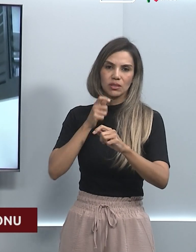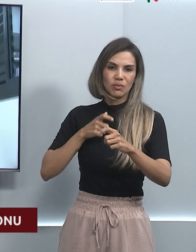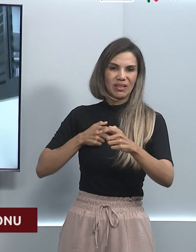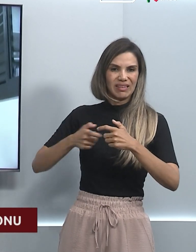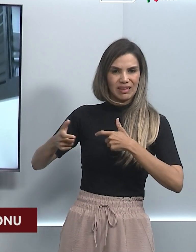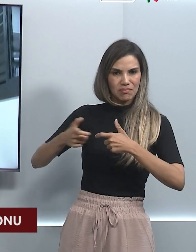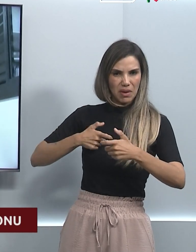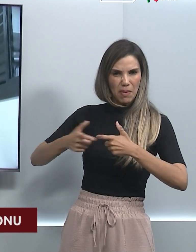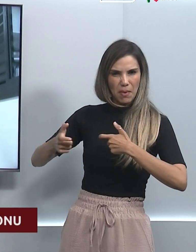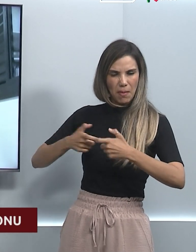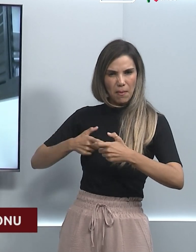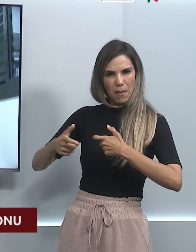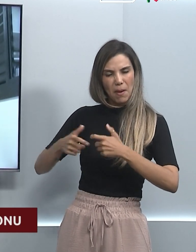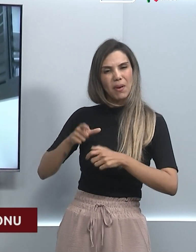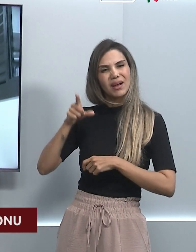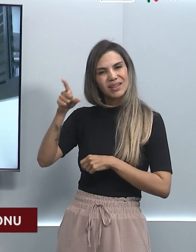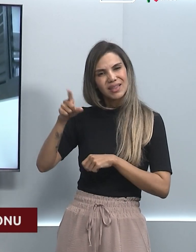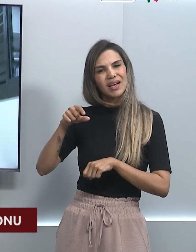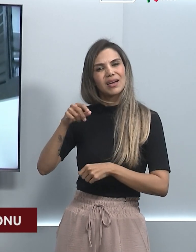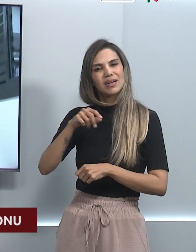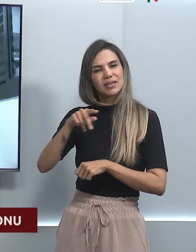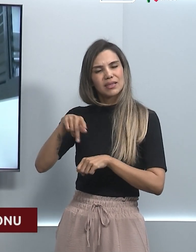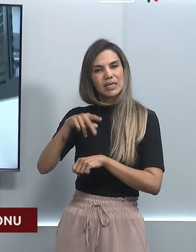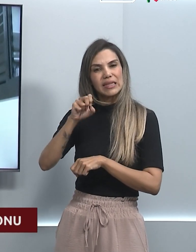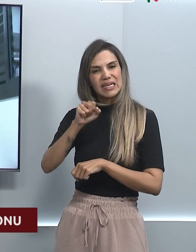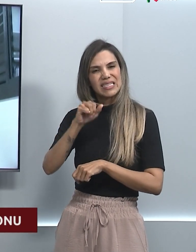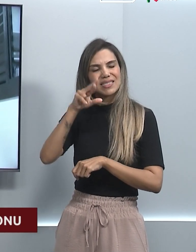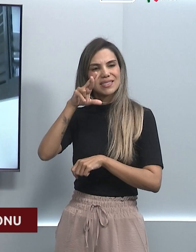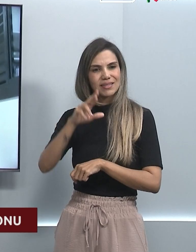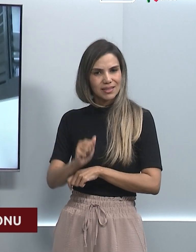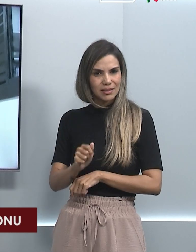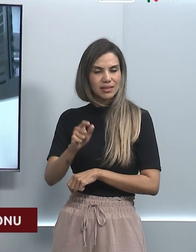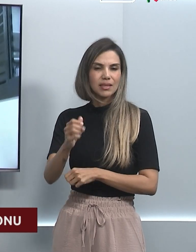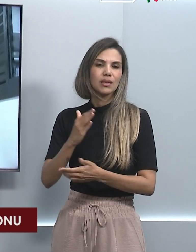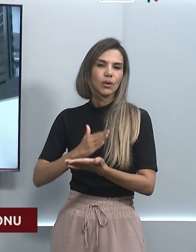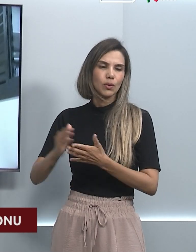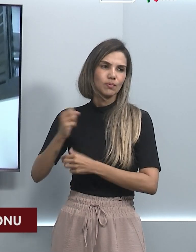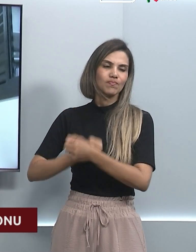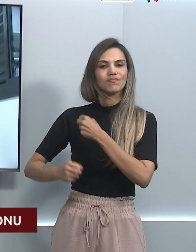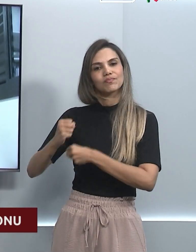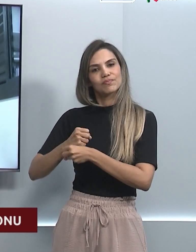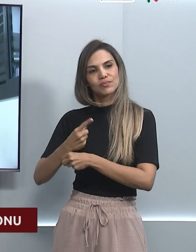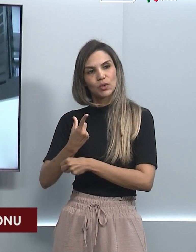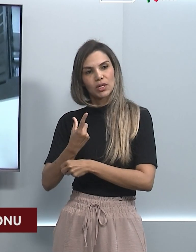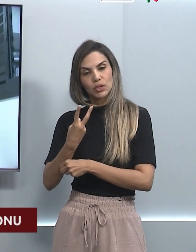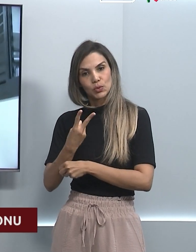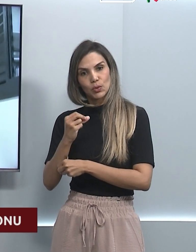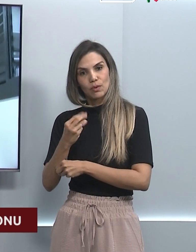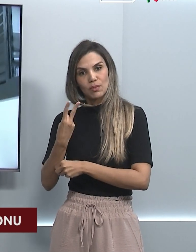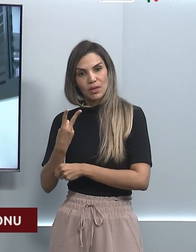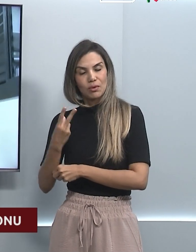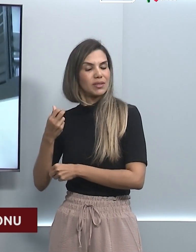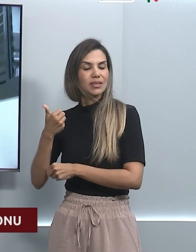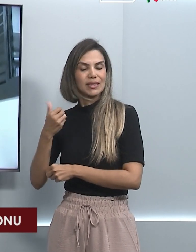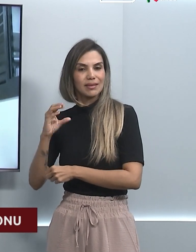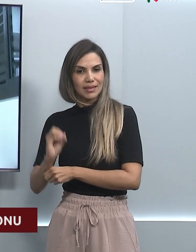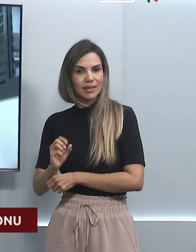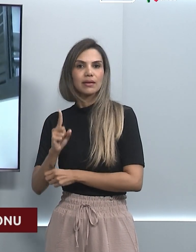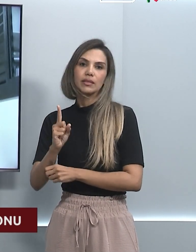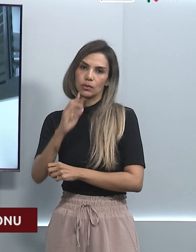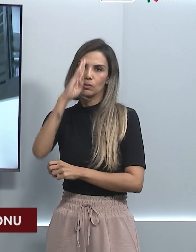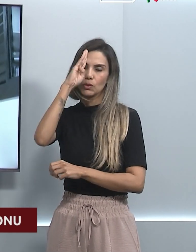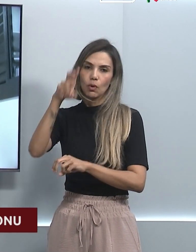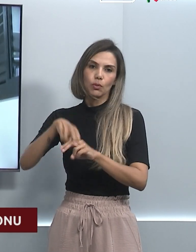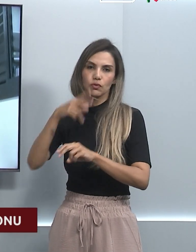que se estende desde 2010, é o principal motivo de refugiados ao redor do